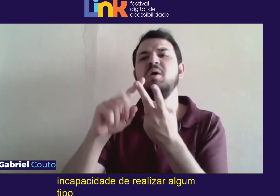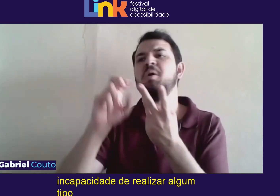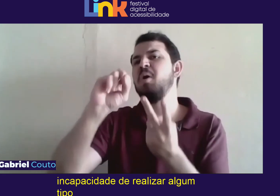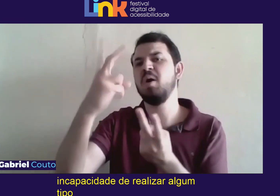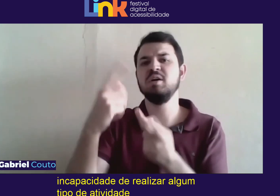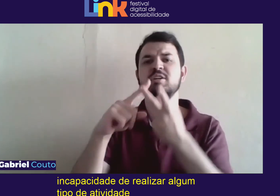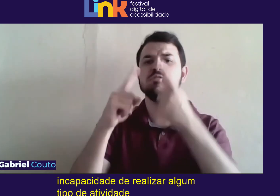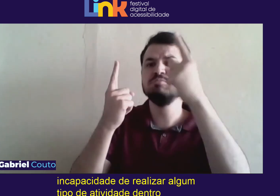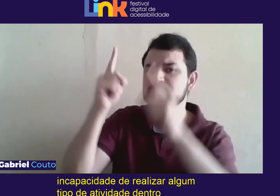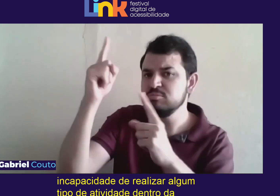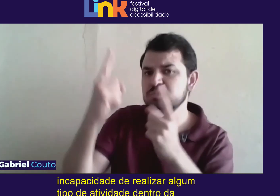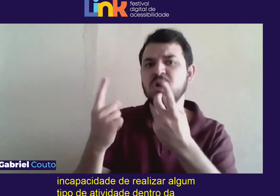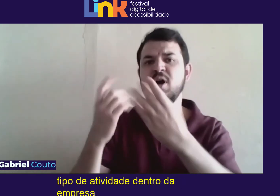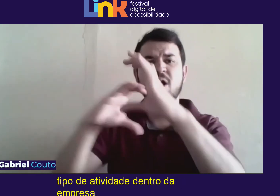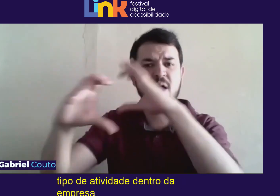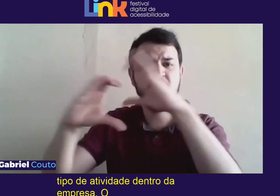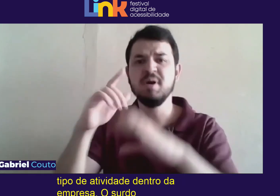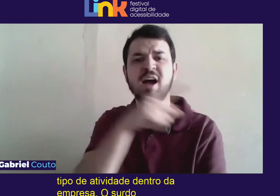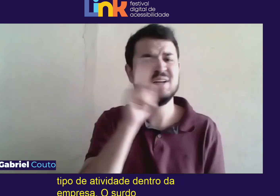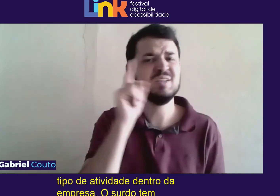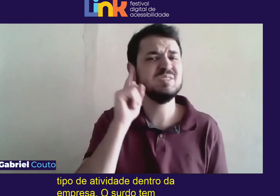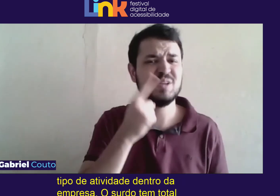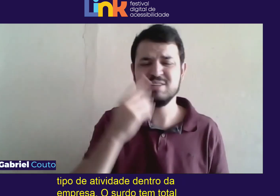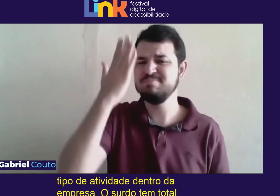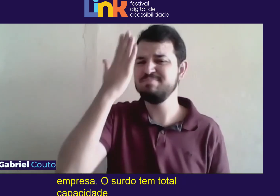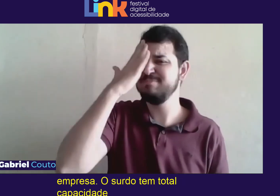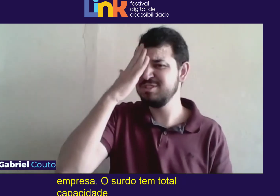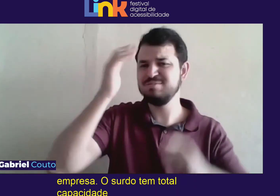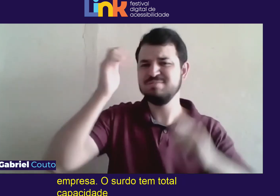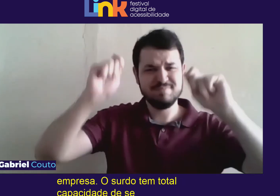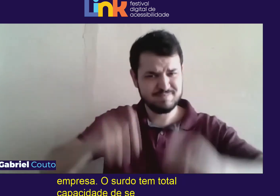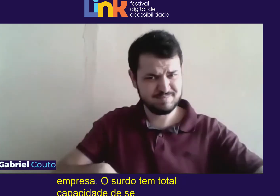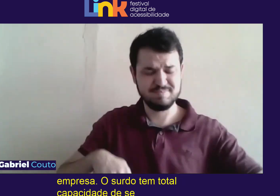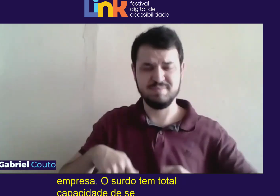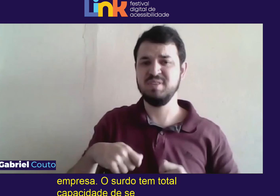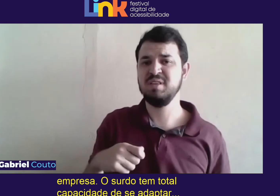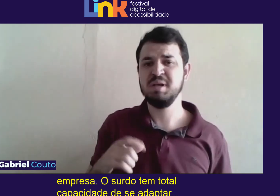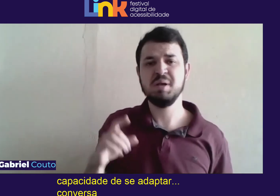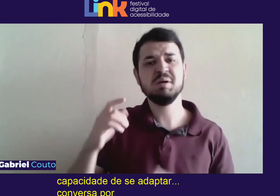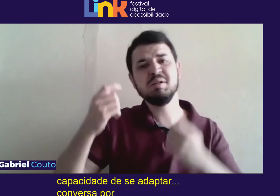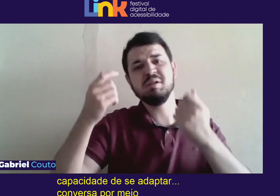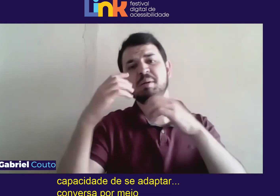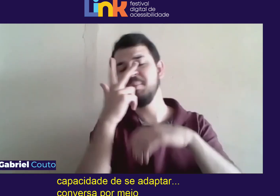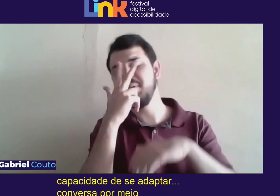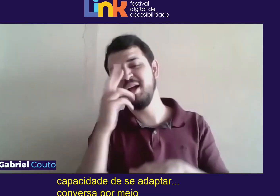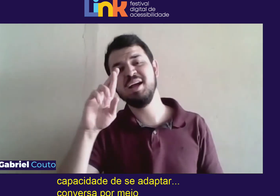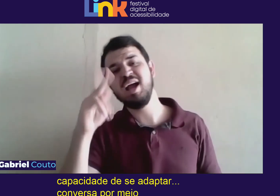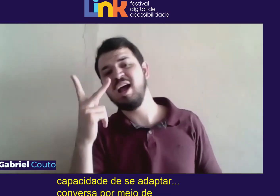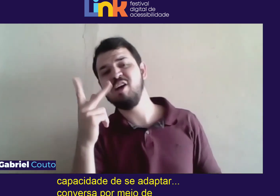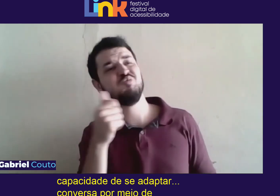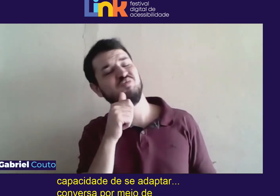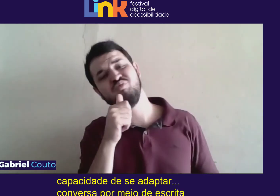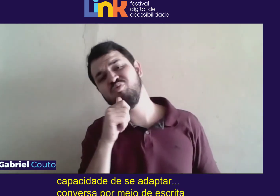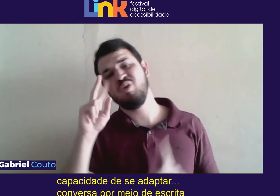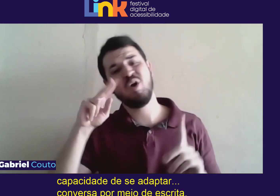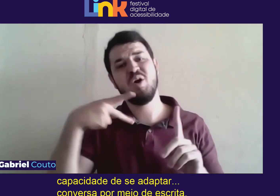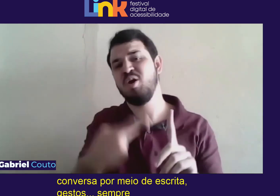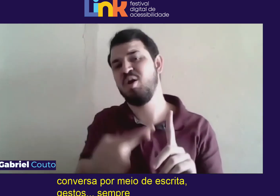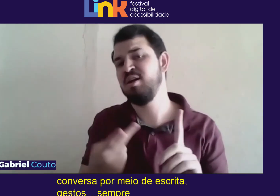de se adaptar, ele conversa por meio de escrita, de gestos, ele sempre tenta se comunicar. E o RH,